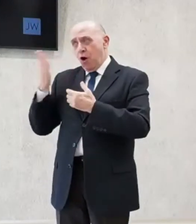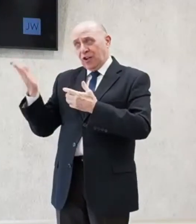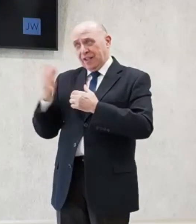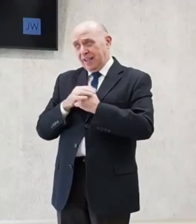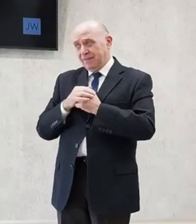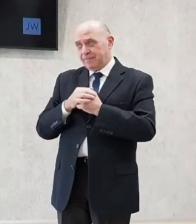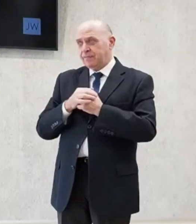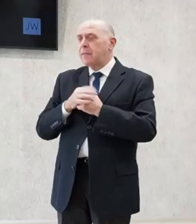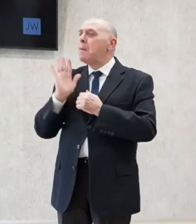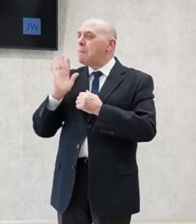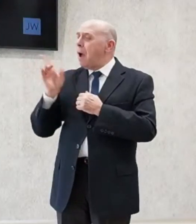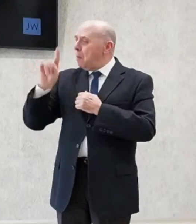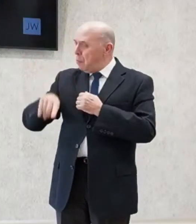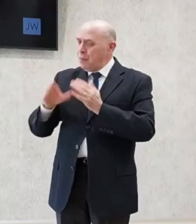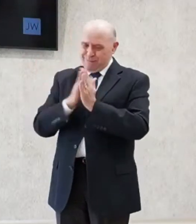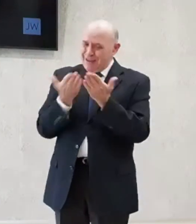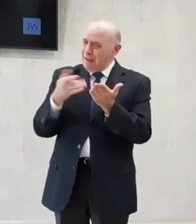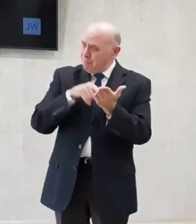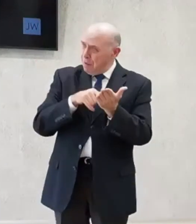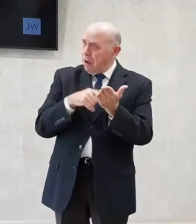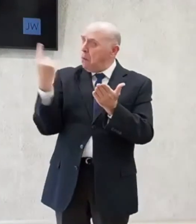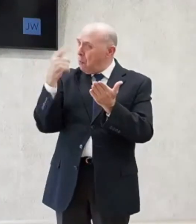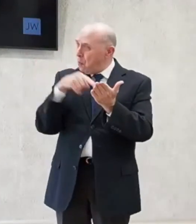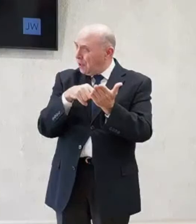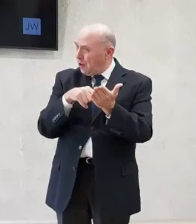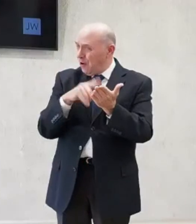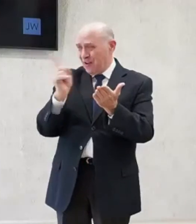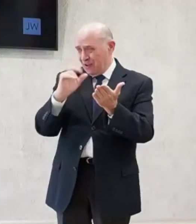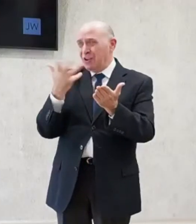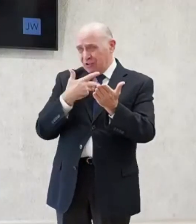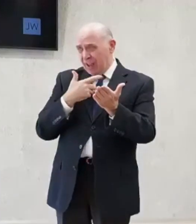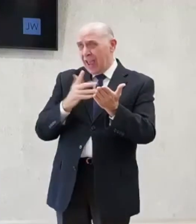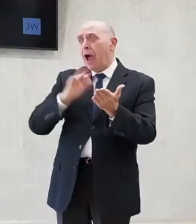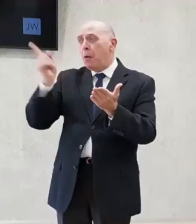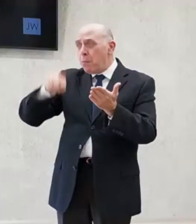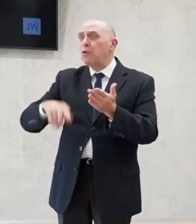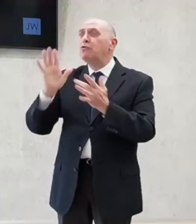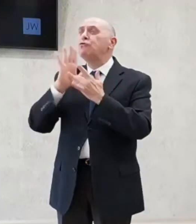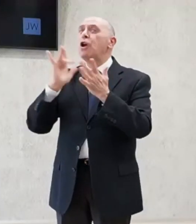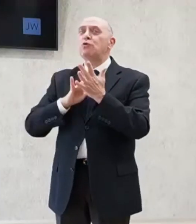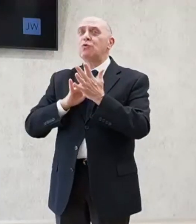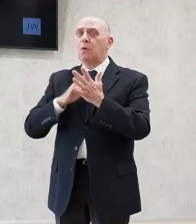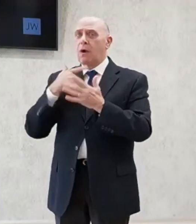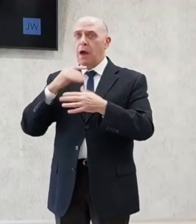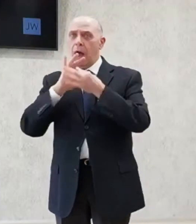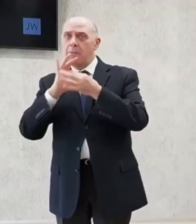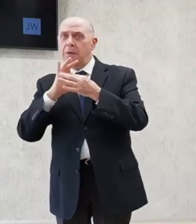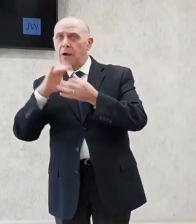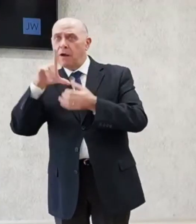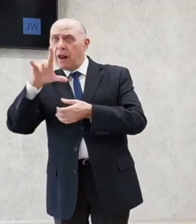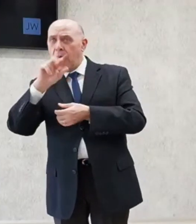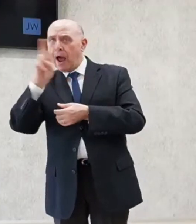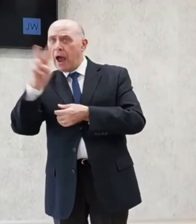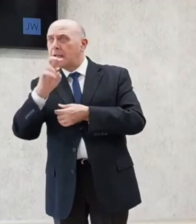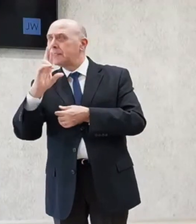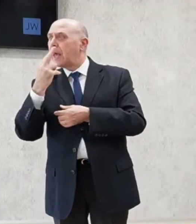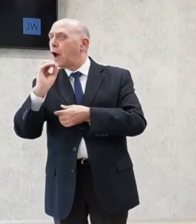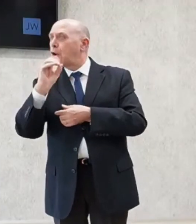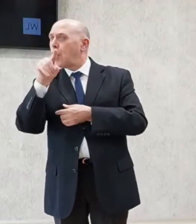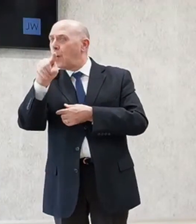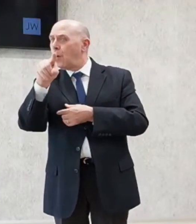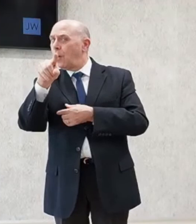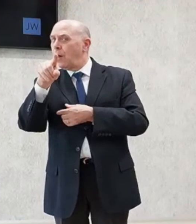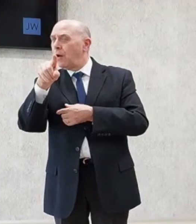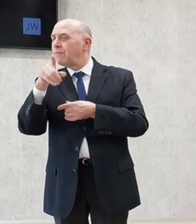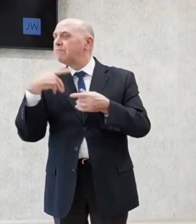nella Bibbia ha insegnato che lo stesso Gesù quando venne a sapere della morte del suo amico Lazzaro mostrò di provare i nostri